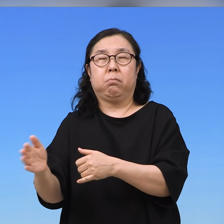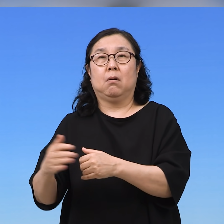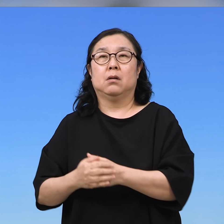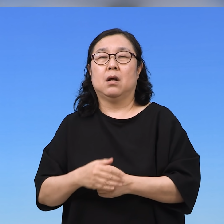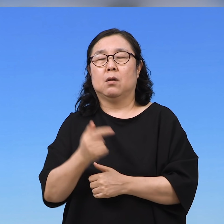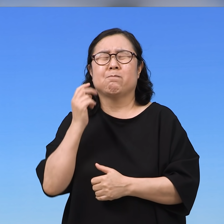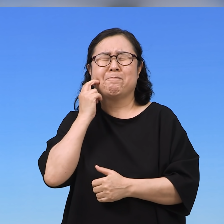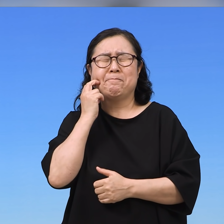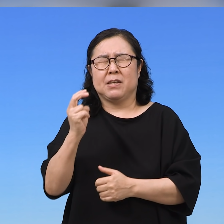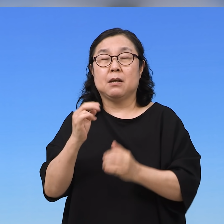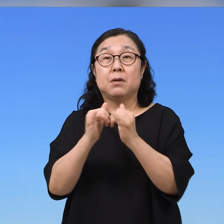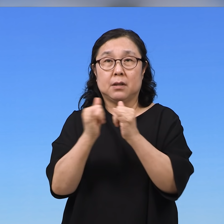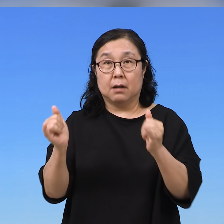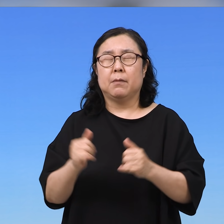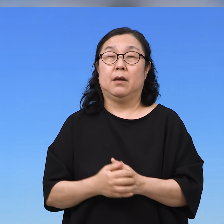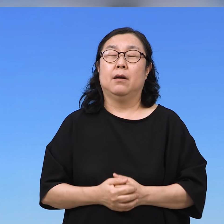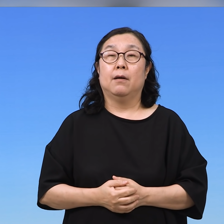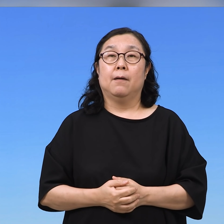비참한 인생 아닙니까?